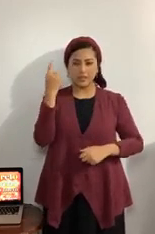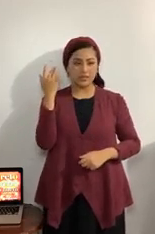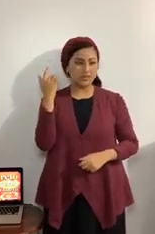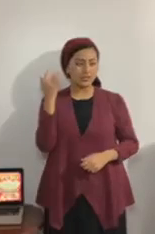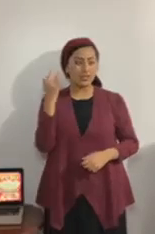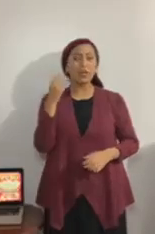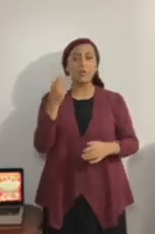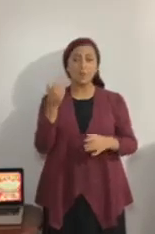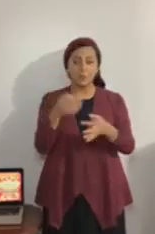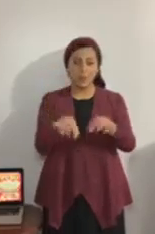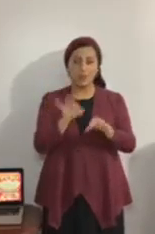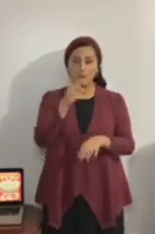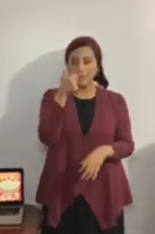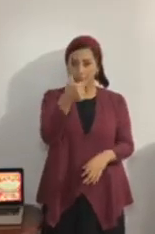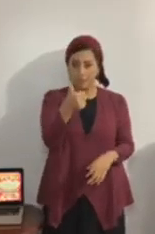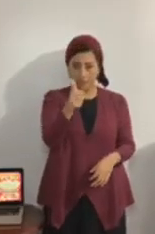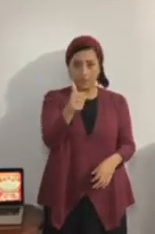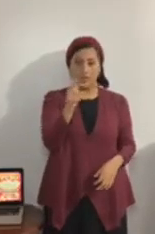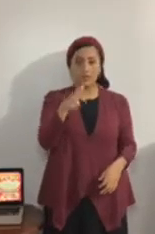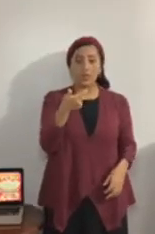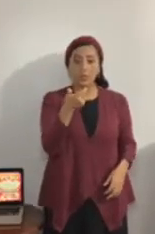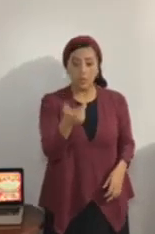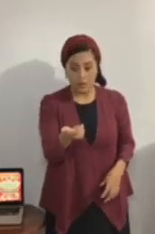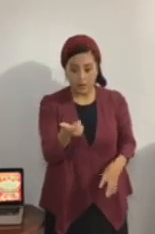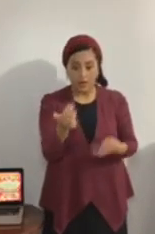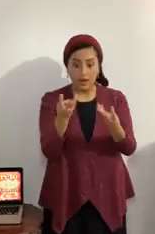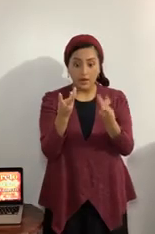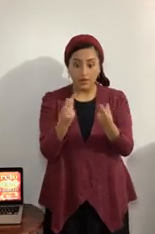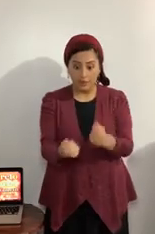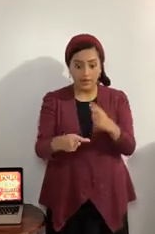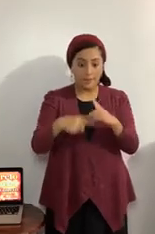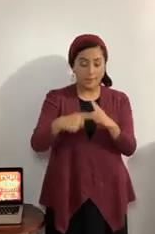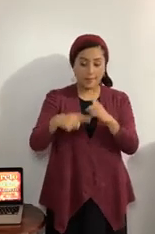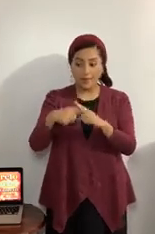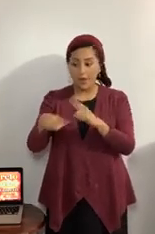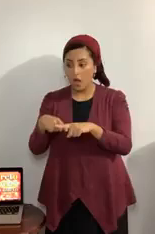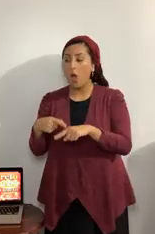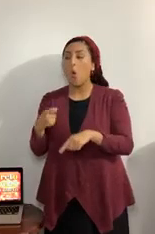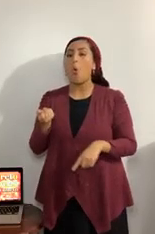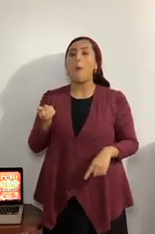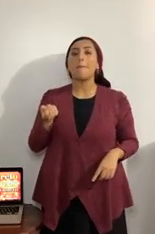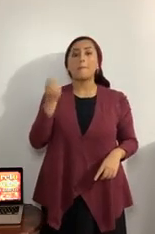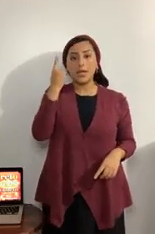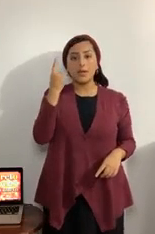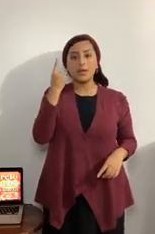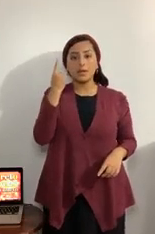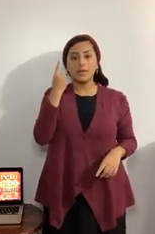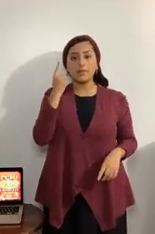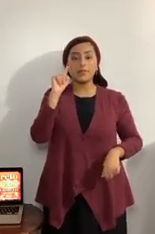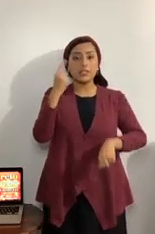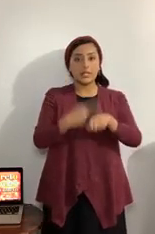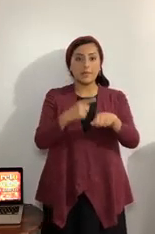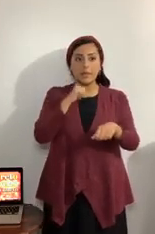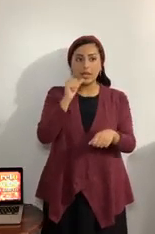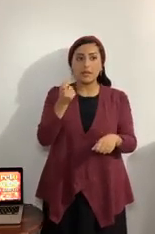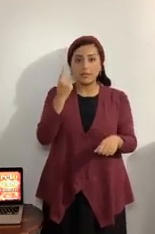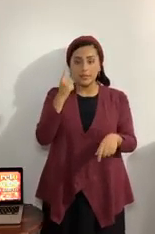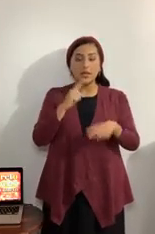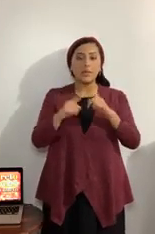grabado, para que después repitas tú y digas, ah, sí, ahora sí ya le entendí. A la primera probablemente no me vayas a captar. Lo digo con